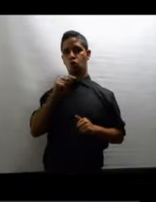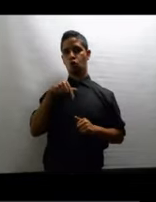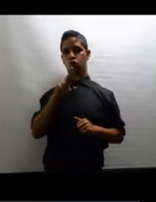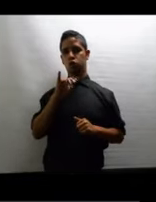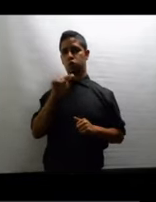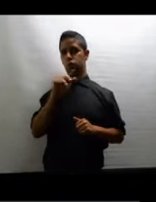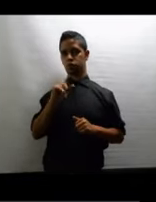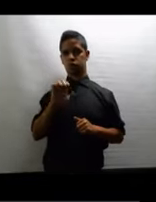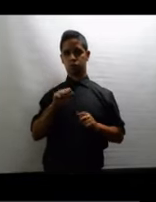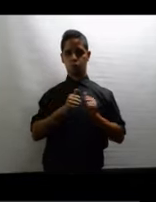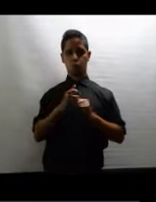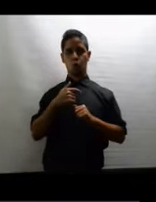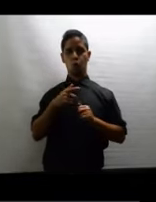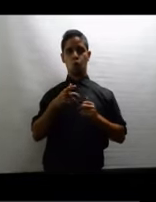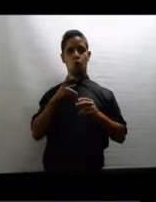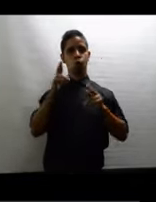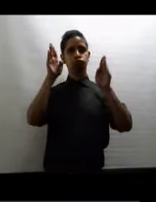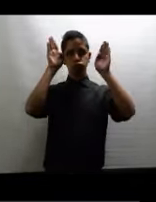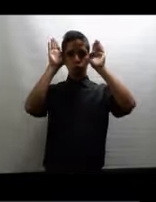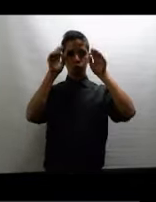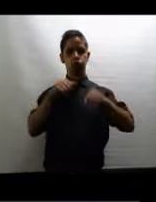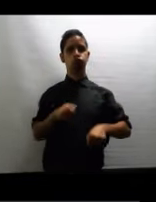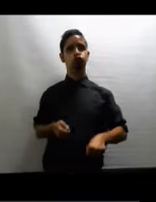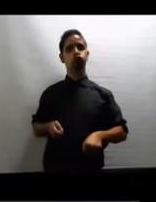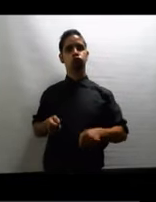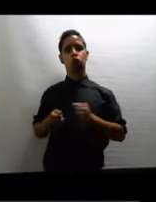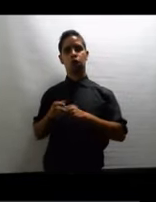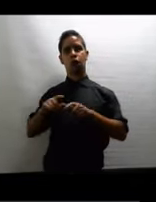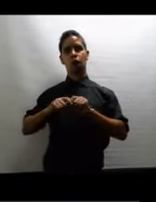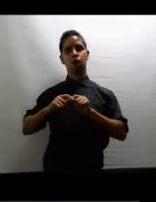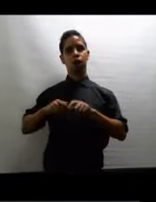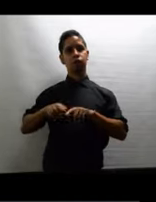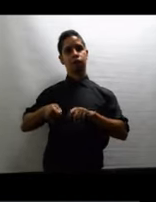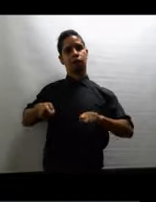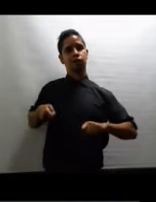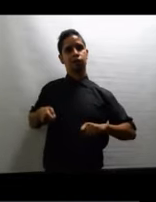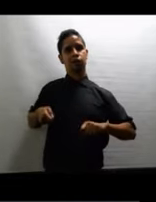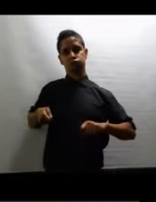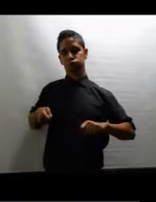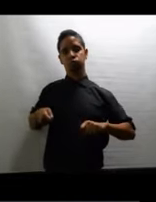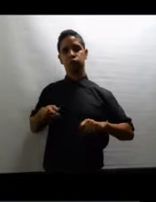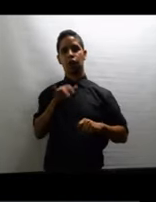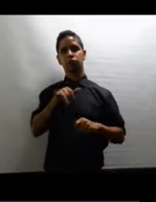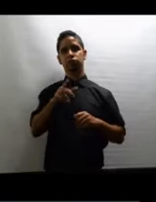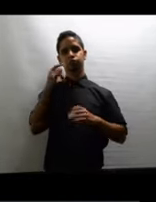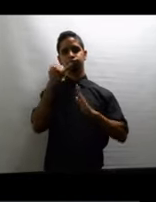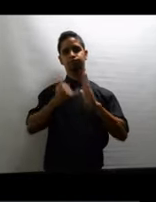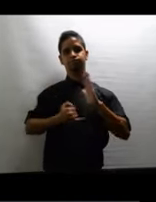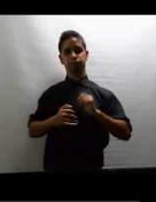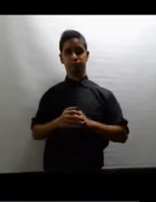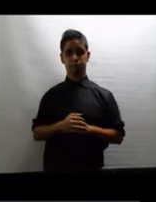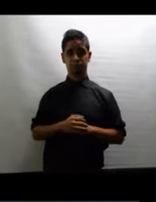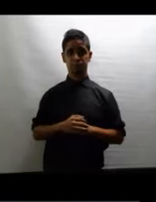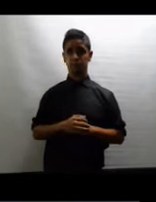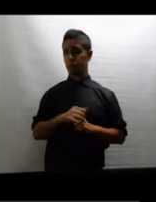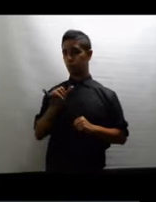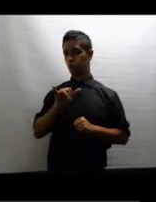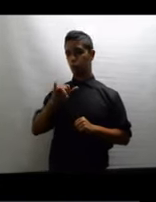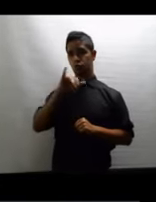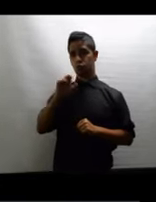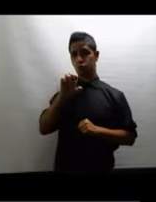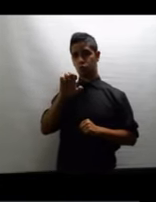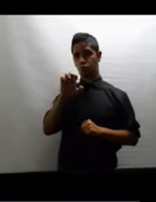burrito con la lanza. Sí. Y bueno, y además de eso, de esa figura, podemos hablar de que Joe Valiente era una